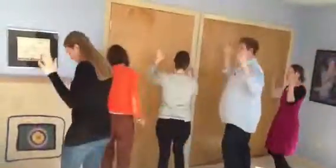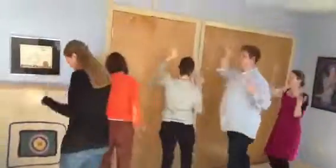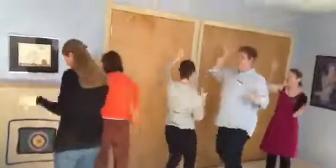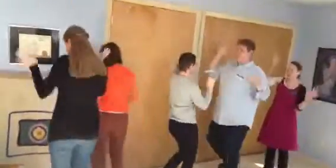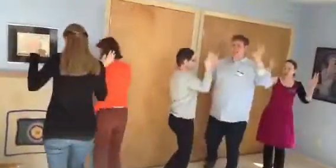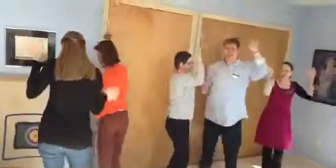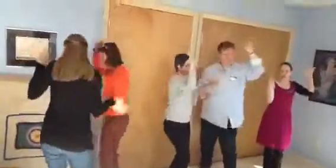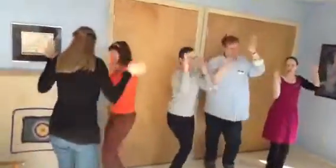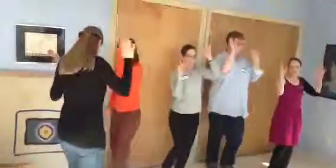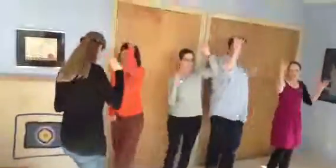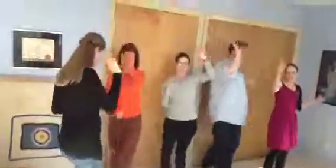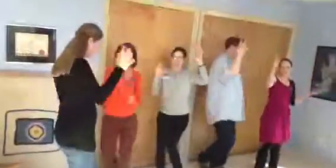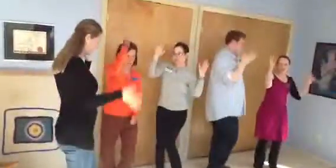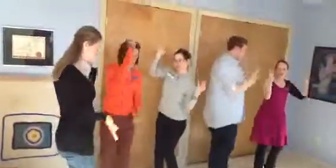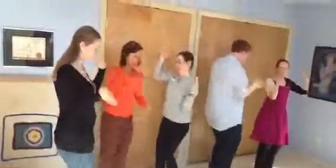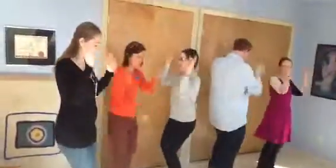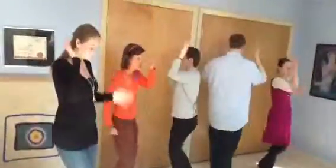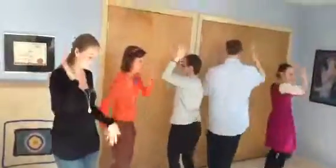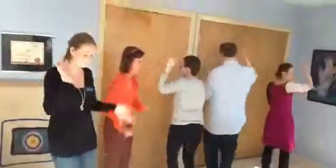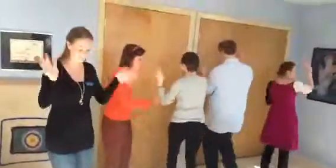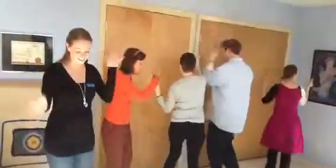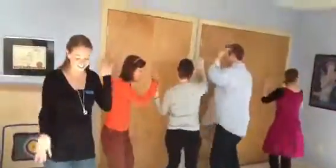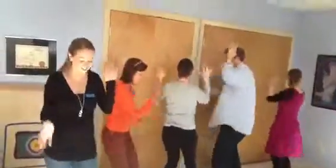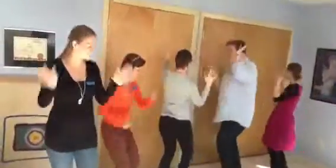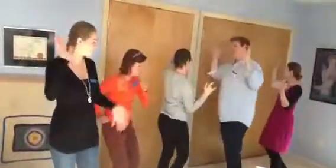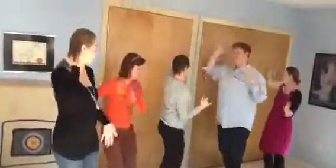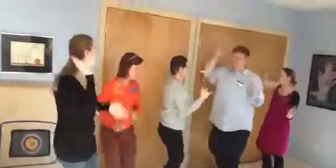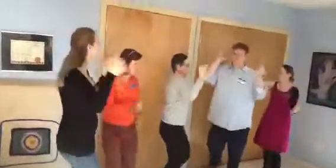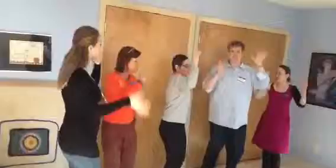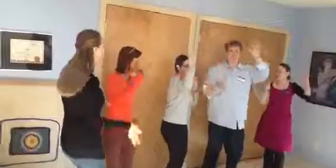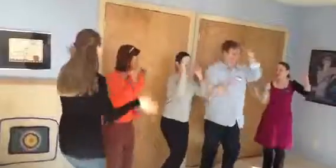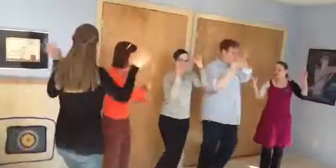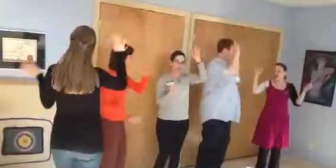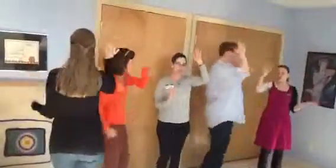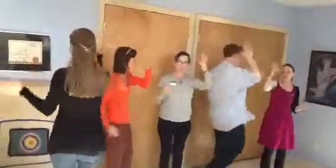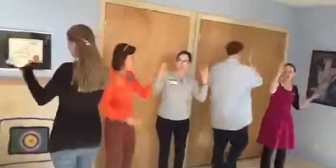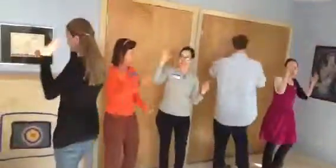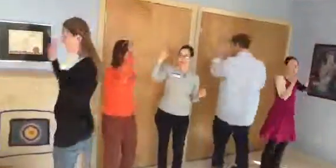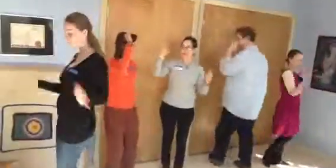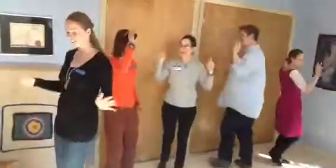do. Shark dance, do do do do do do. Shark dance, do do do do do do. Shark dance.